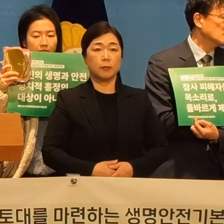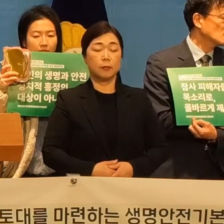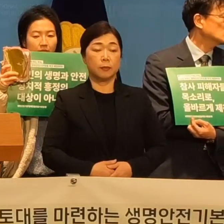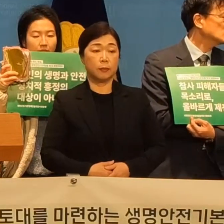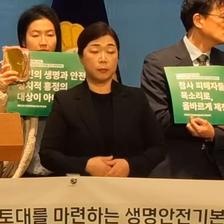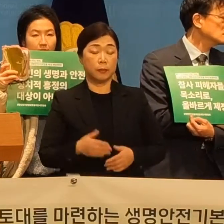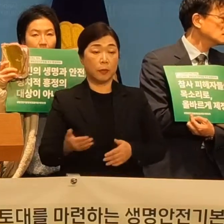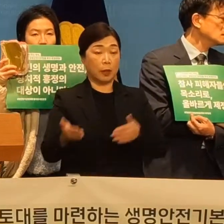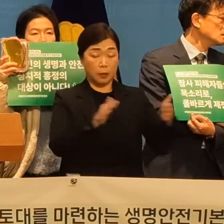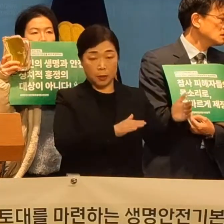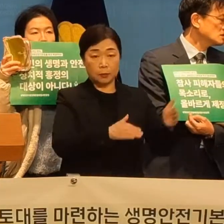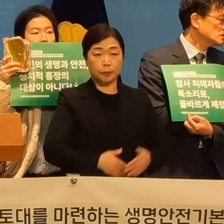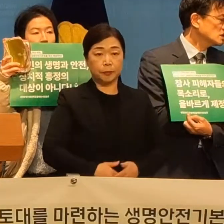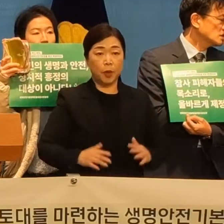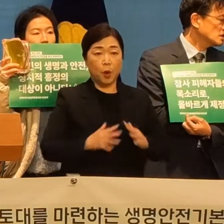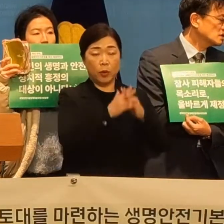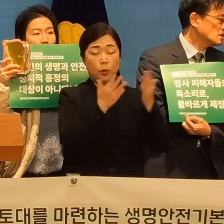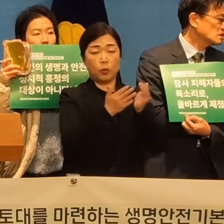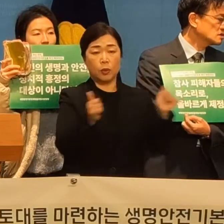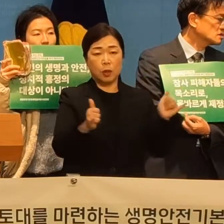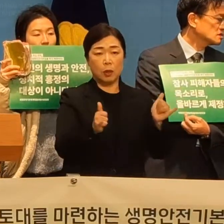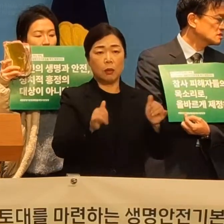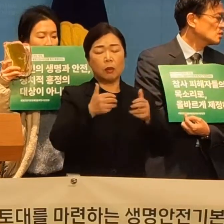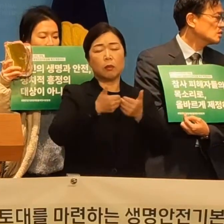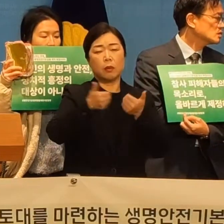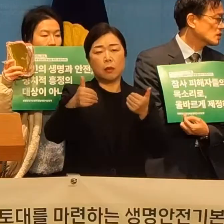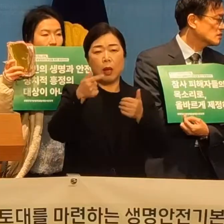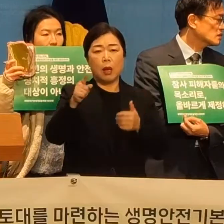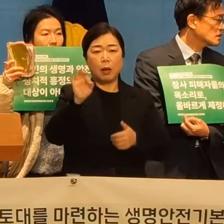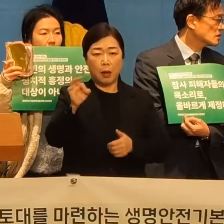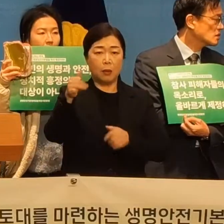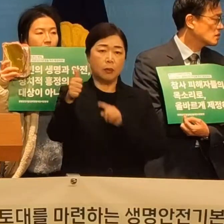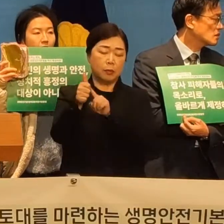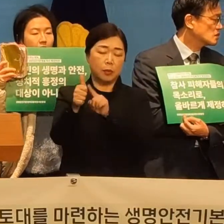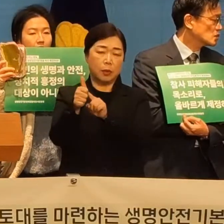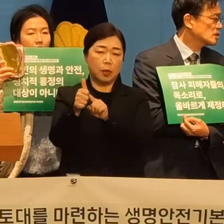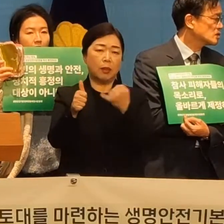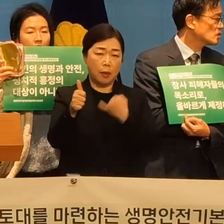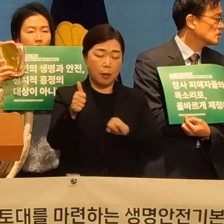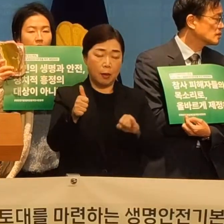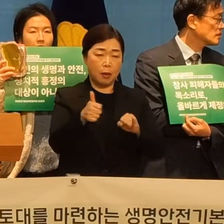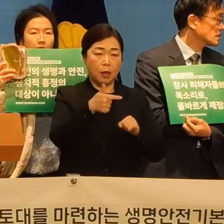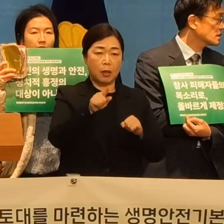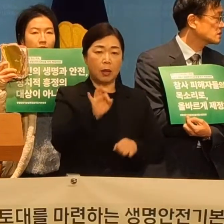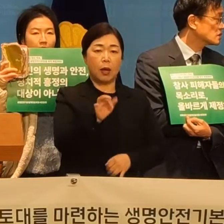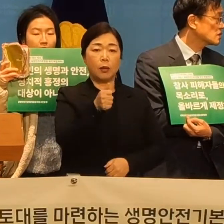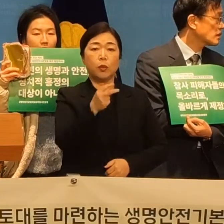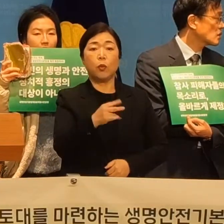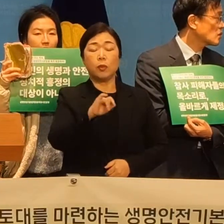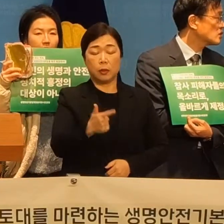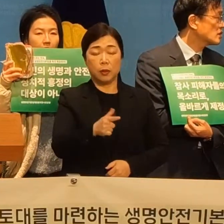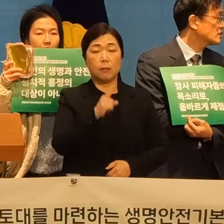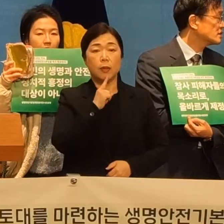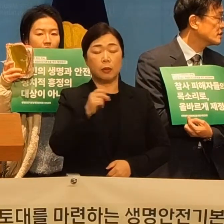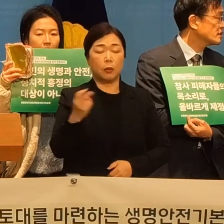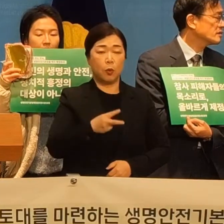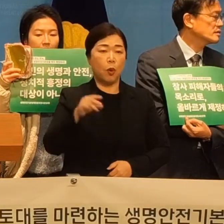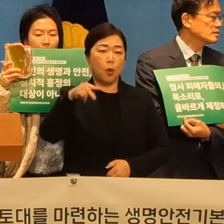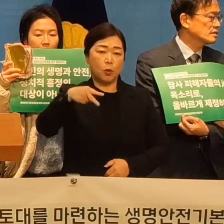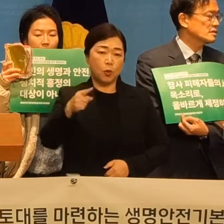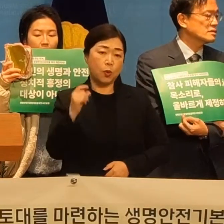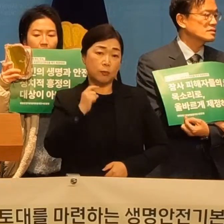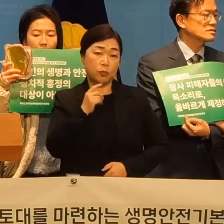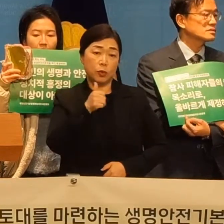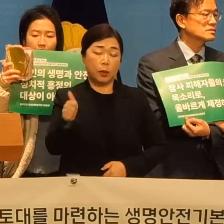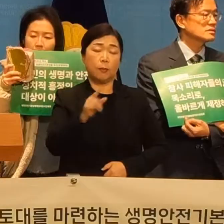이어서 건설노동자 고 강대균님의 따님이신 강효진님의 말씀, 그리고 송경영 신부님 말씀을